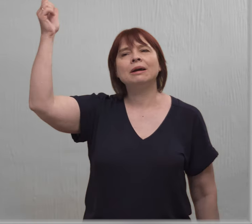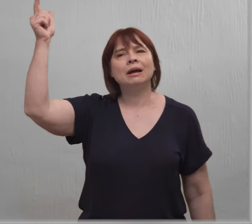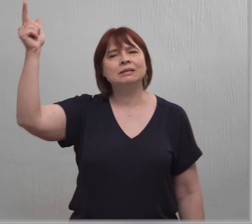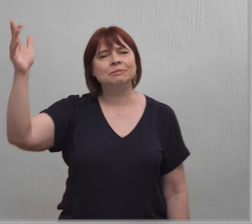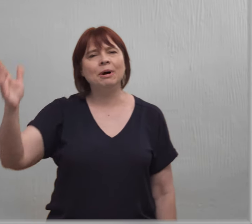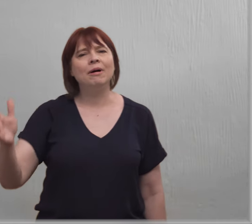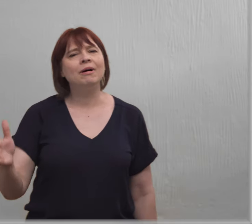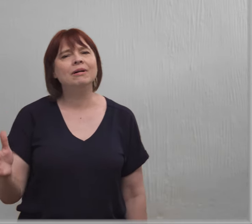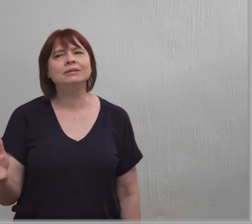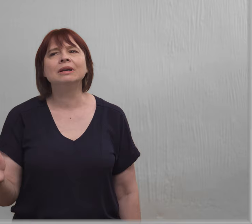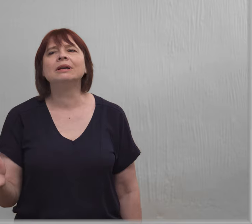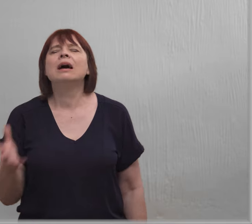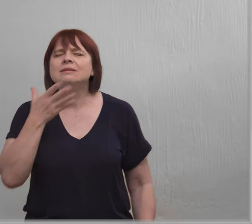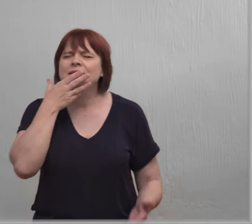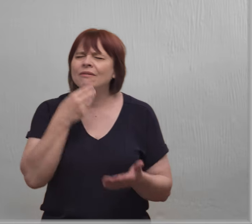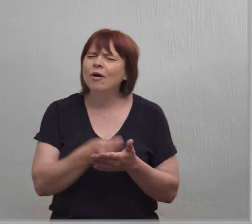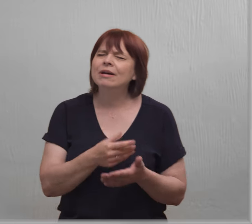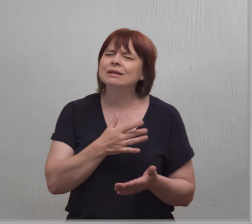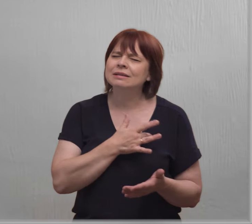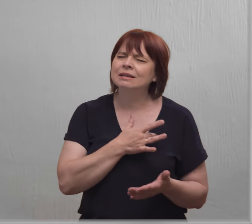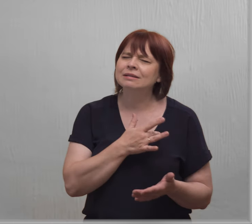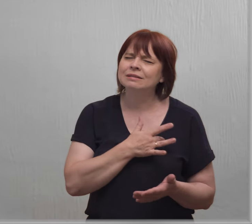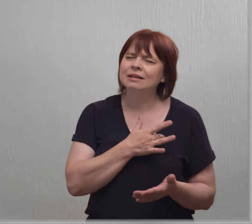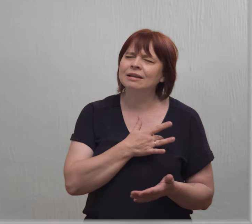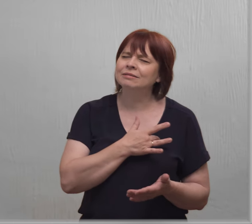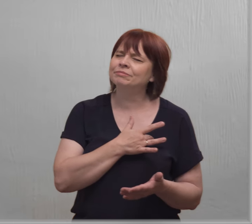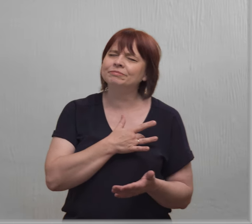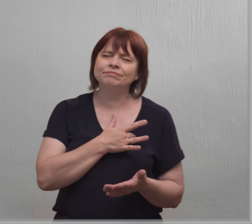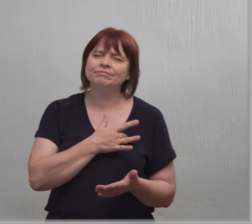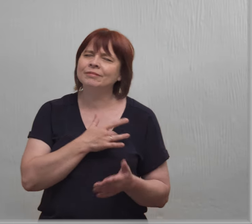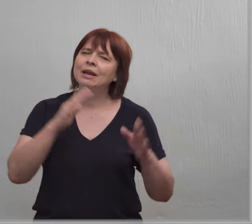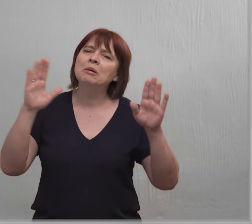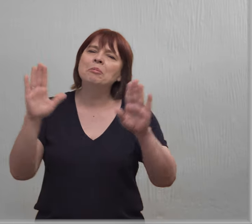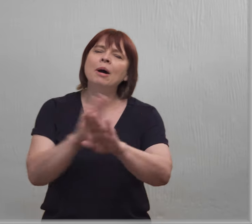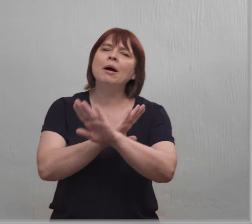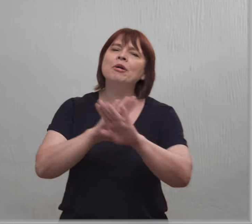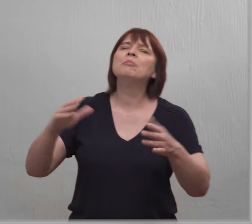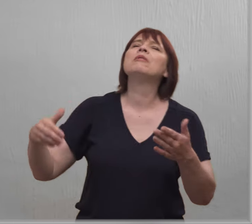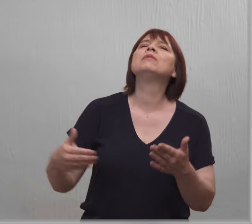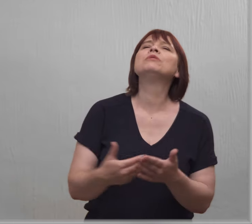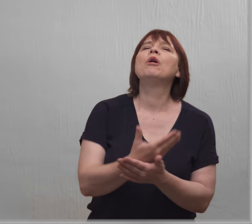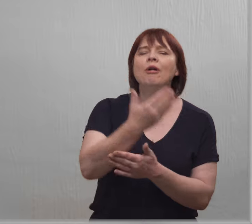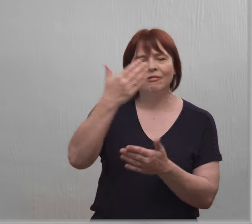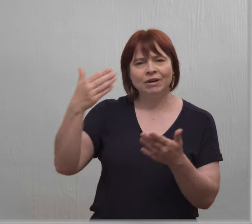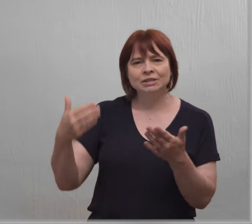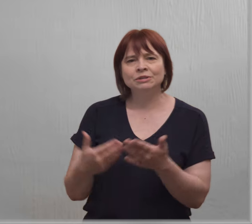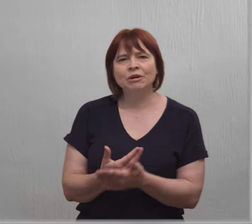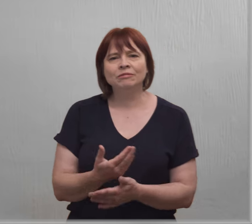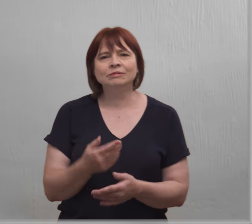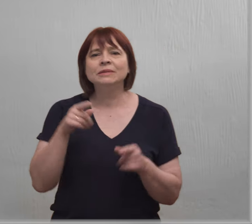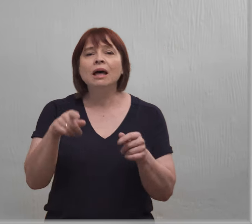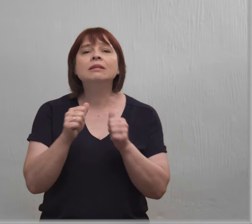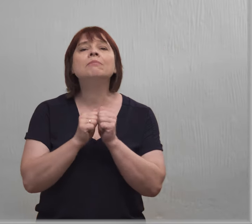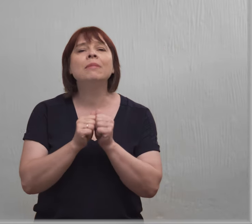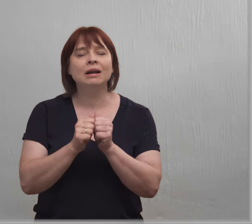Все, что свои сердца. И мы поем вновь и вновь эти слова. Это